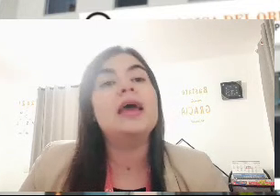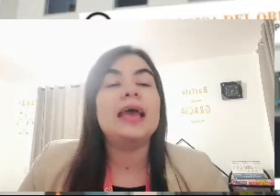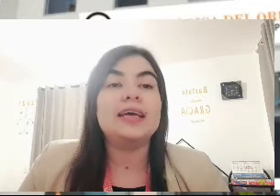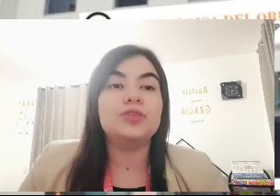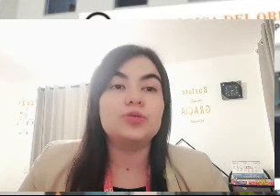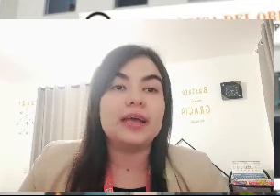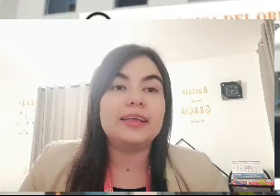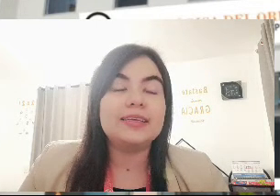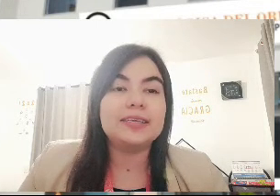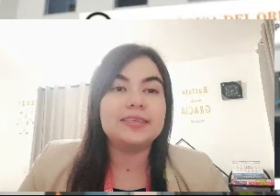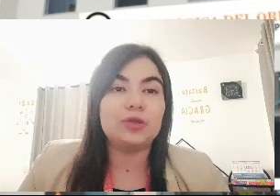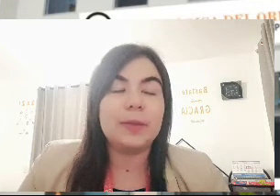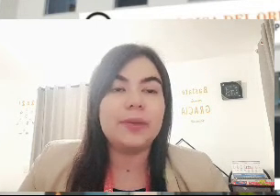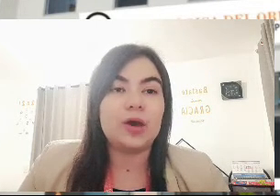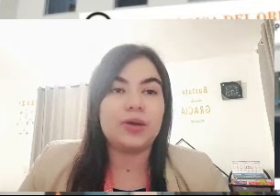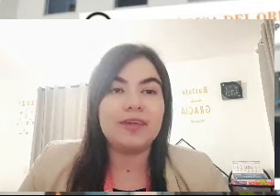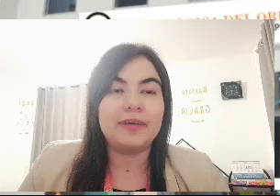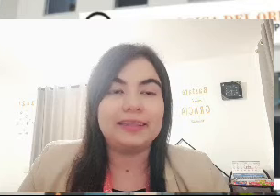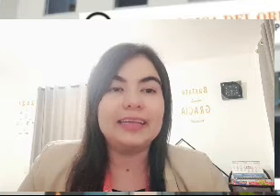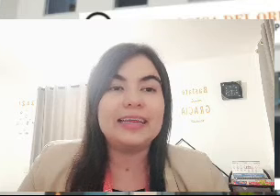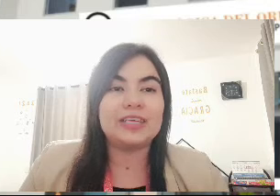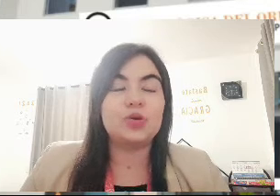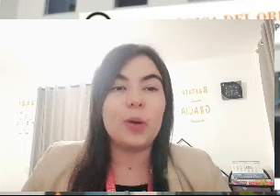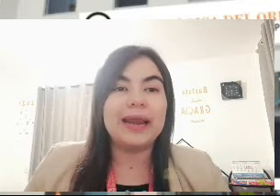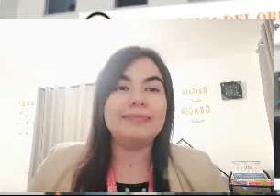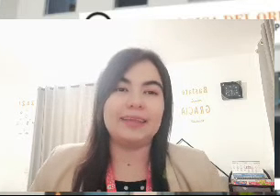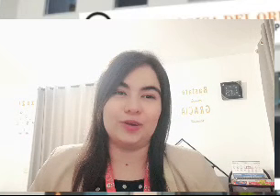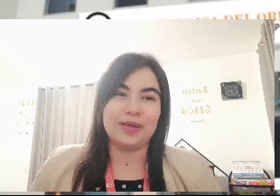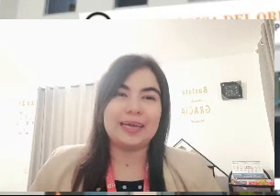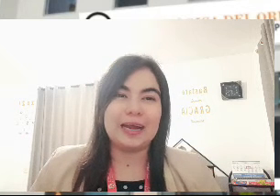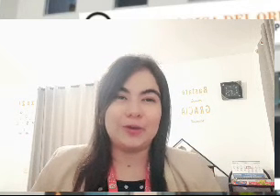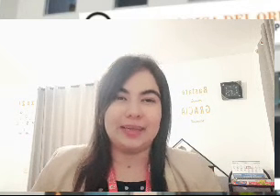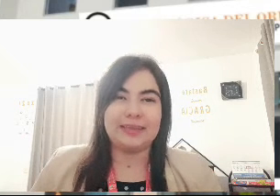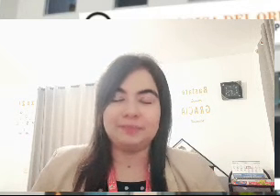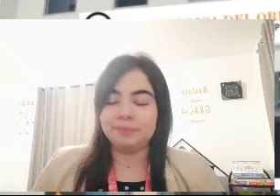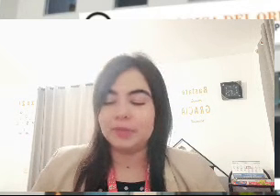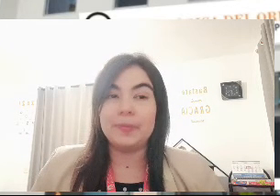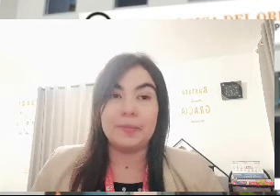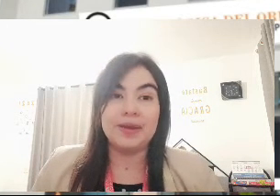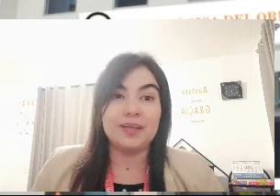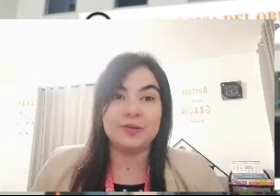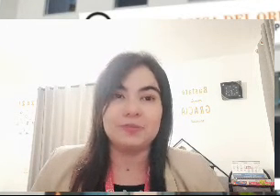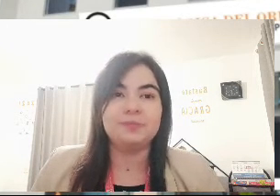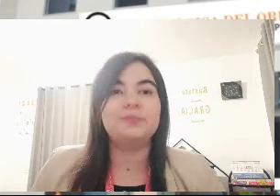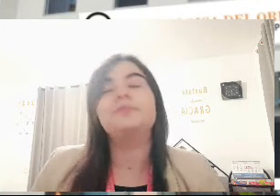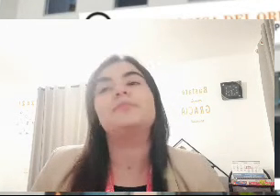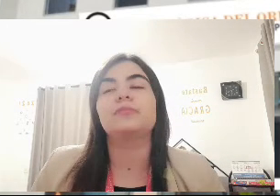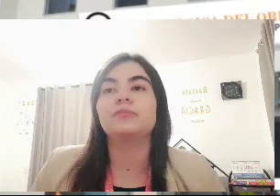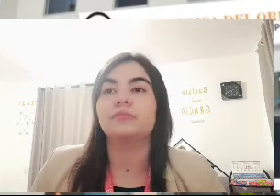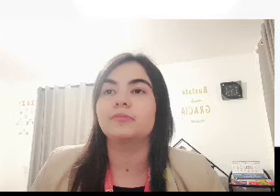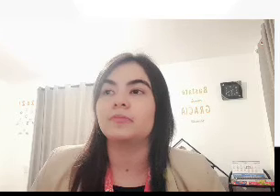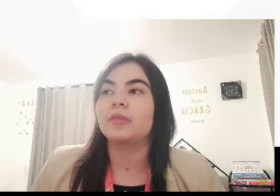Pinzón, estudiante de licenciatura en Pedagogía Infantil de la Escuela Tecnológica del Oriente. Bienvenidos.